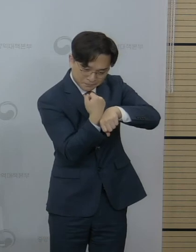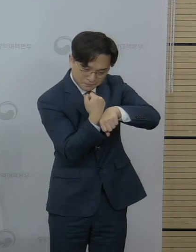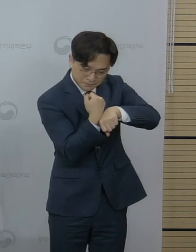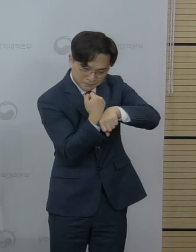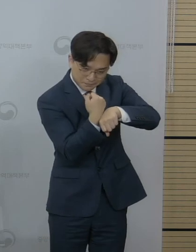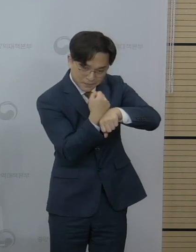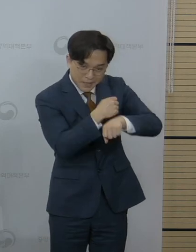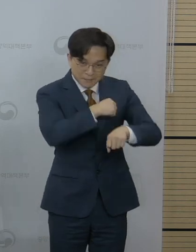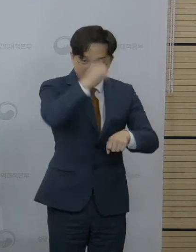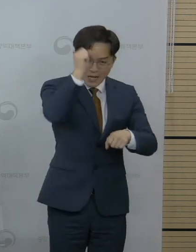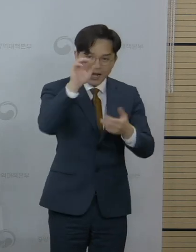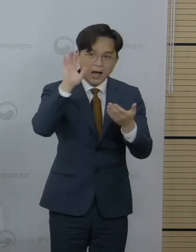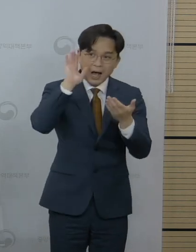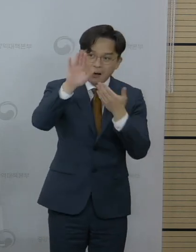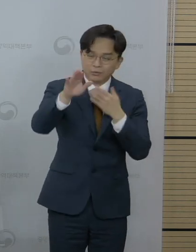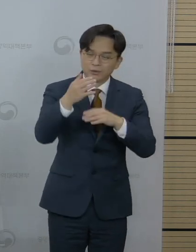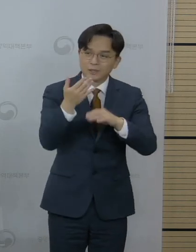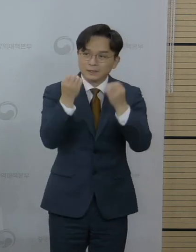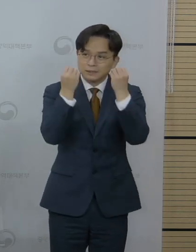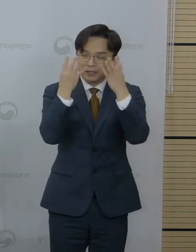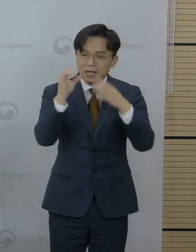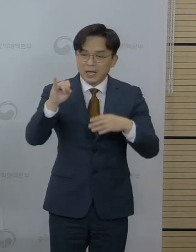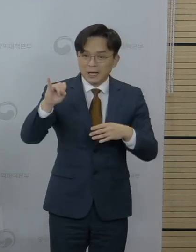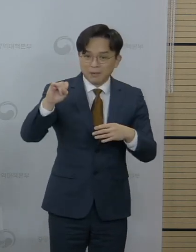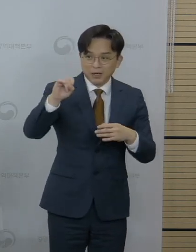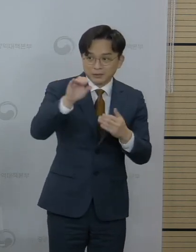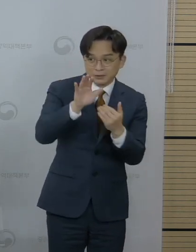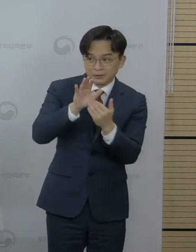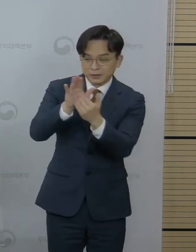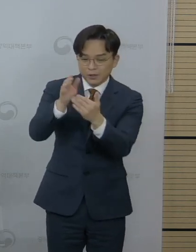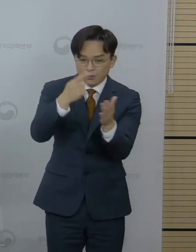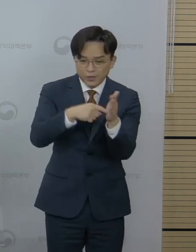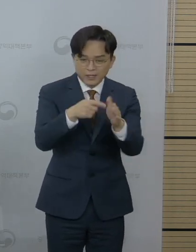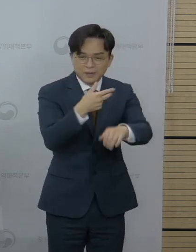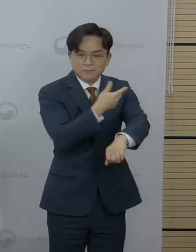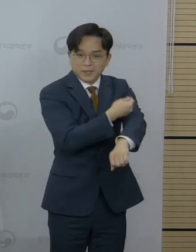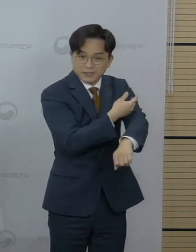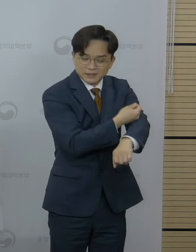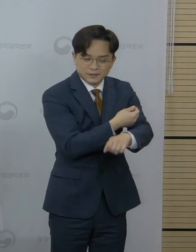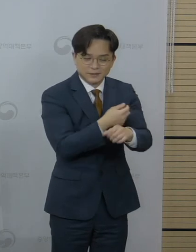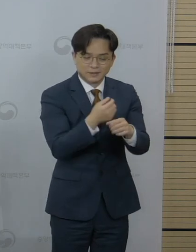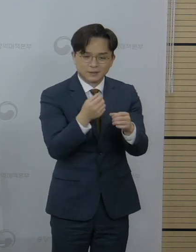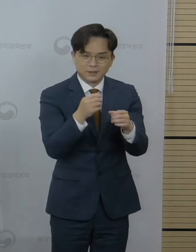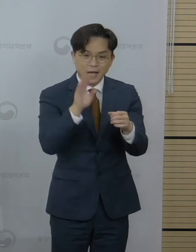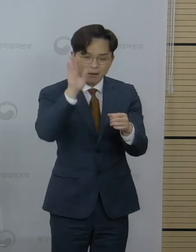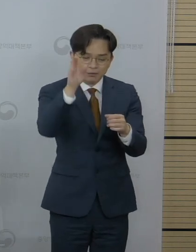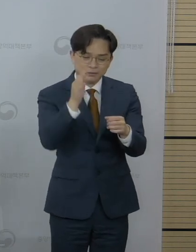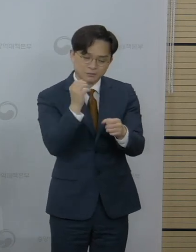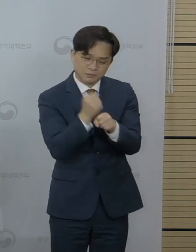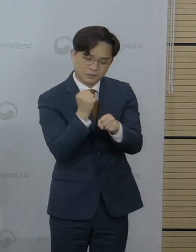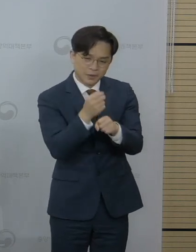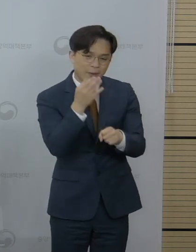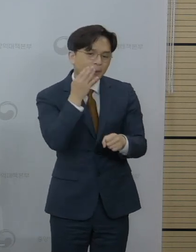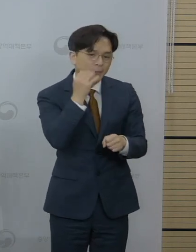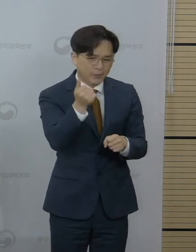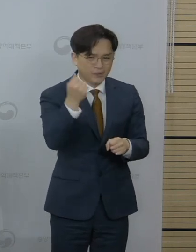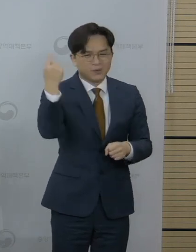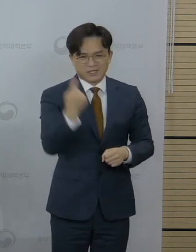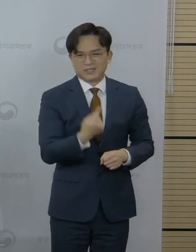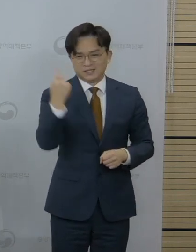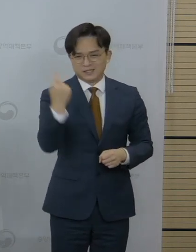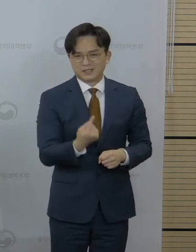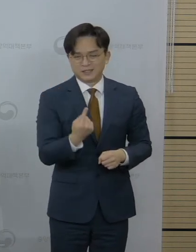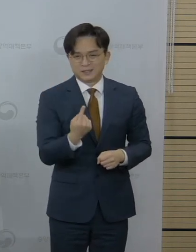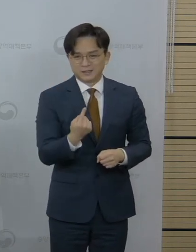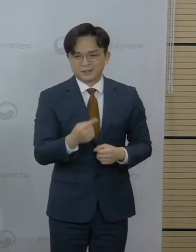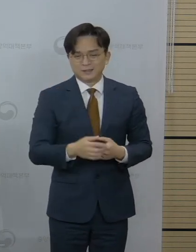mRNA의 경우에는 아예 지금 플랫폼 자체를 국내에서 시도를 하지는 못하고 있기 때문에 그 부분은 저희 국립